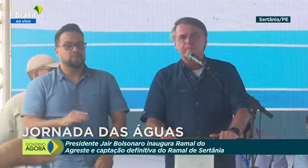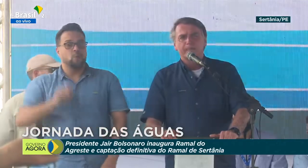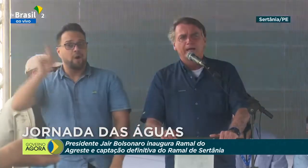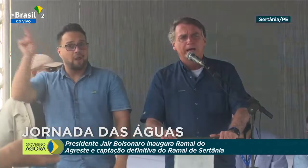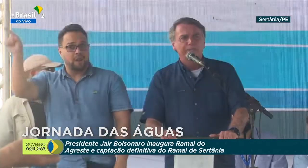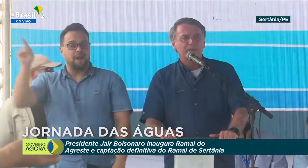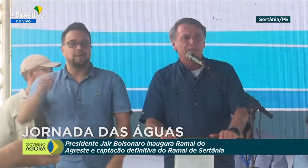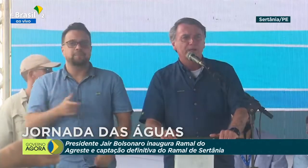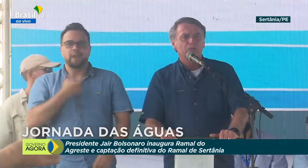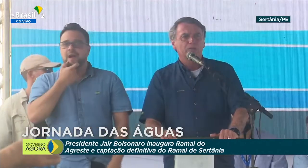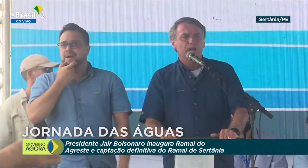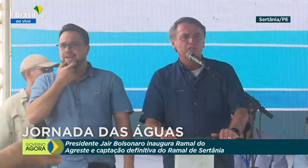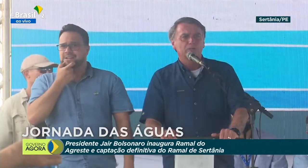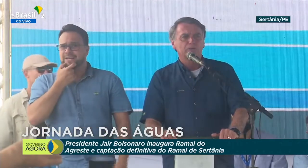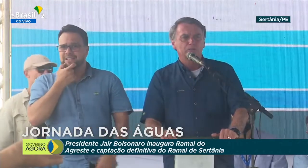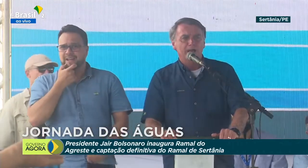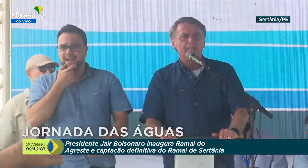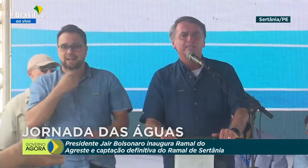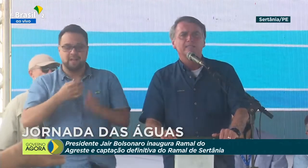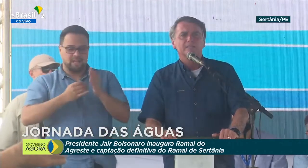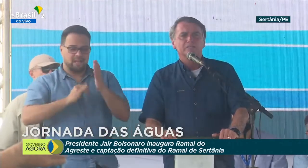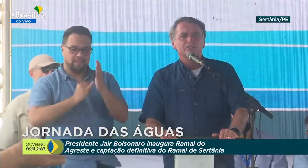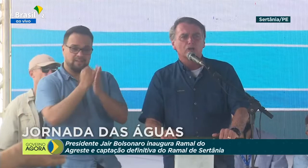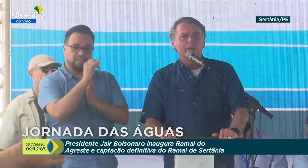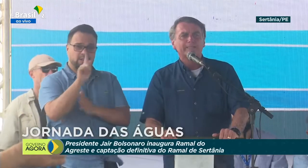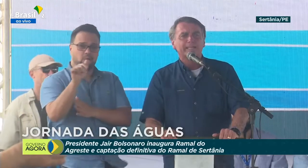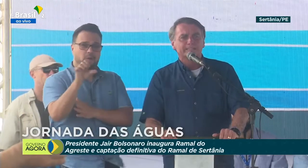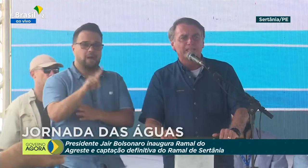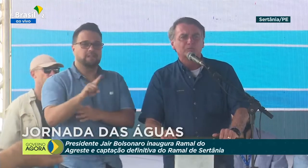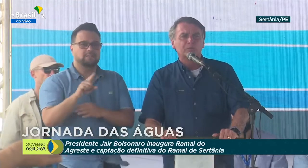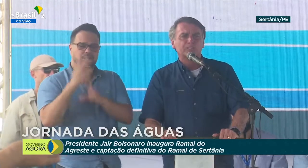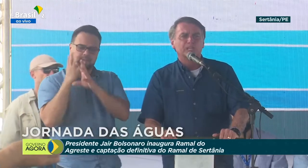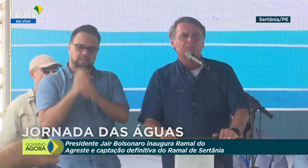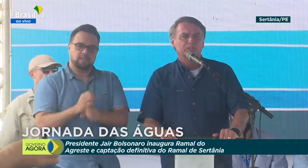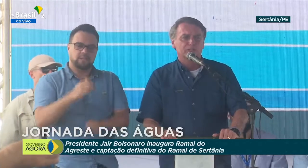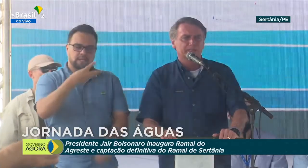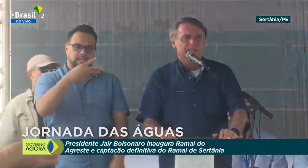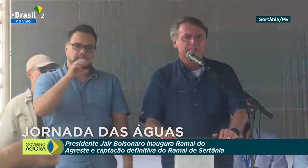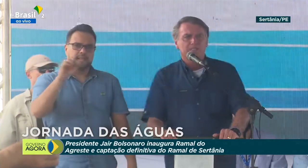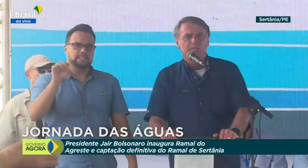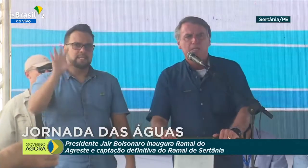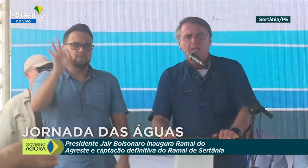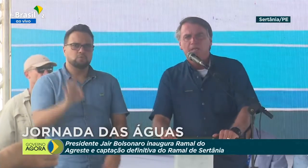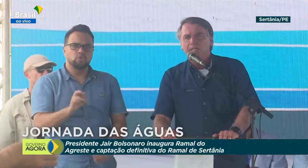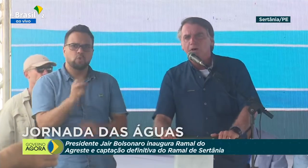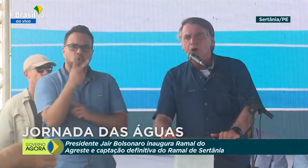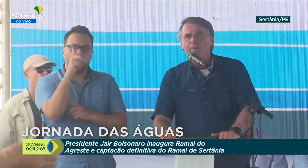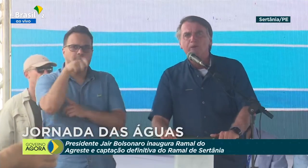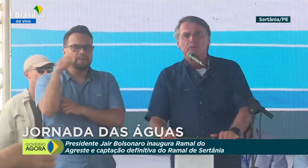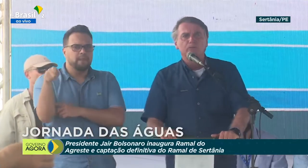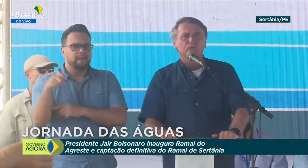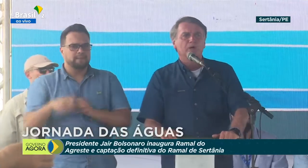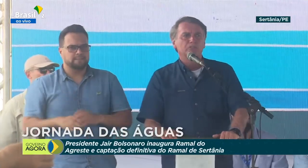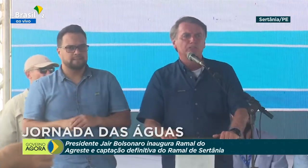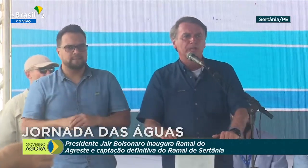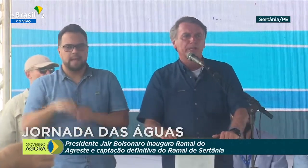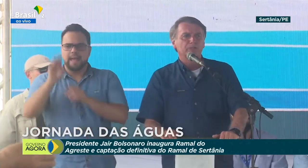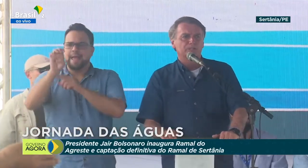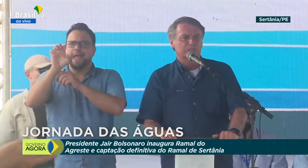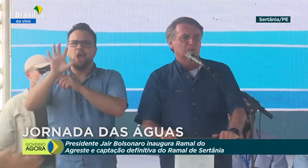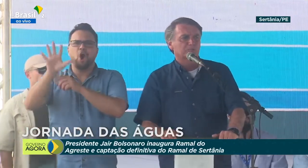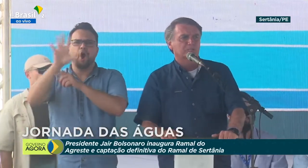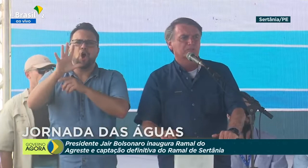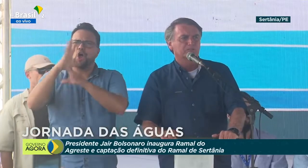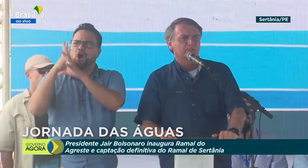Unido, a inflação no gás chegou a 300% em 2 meses. Na Europa como um todo, chega-se